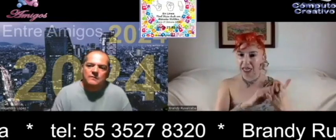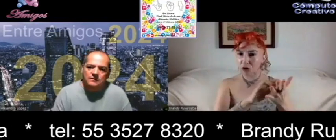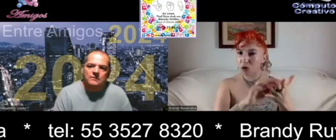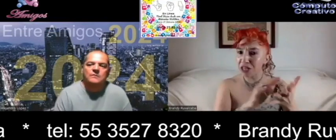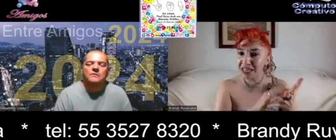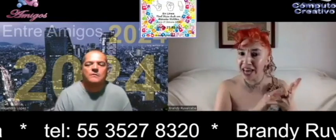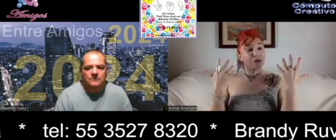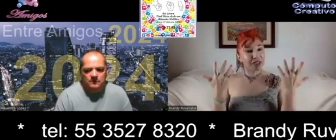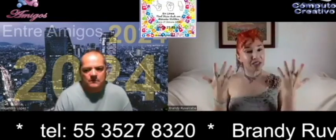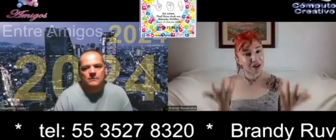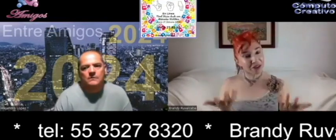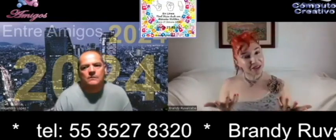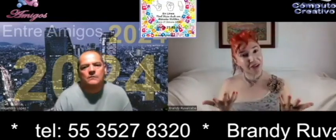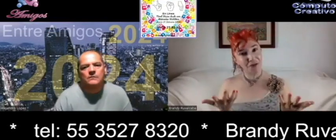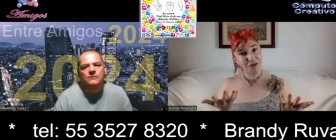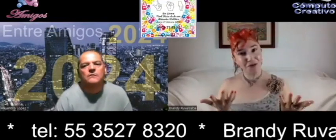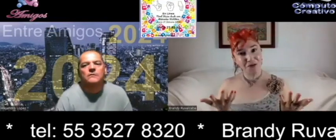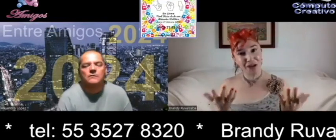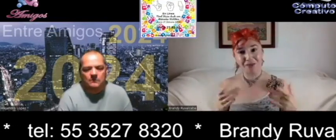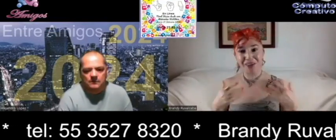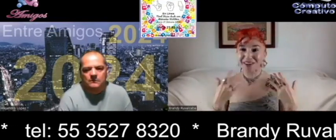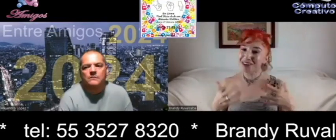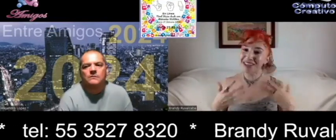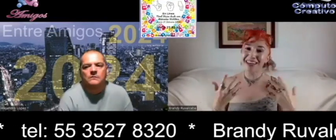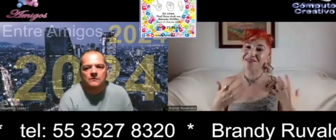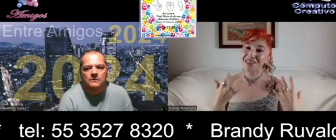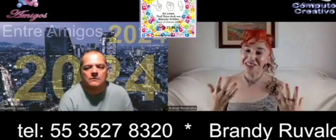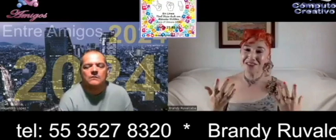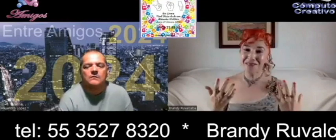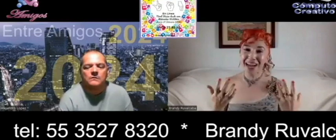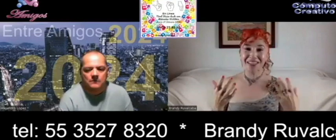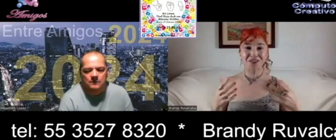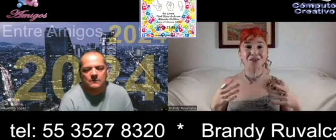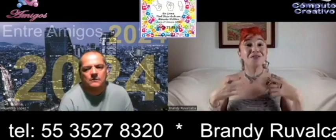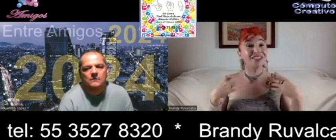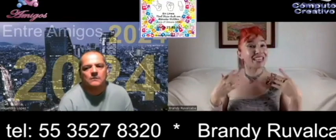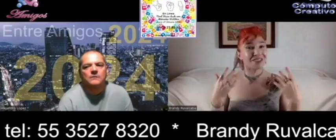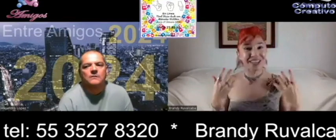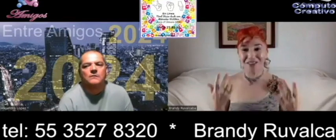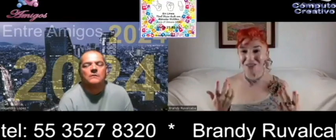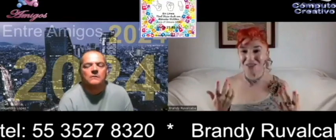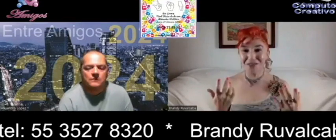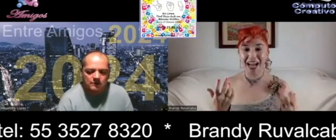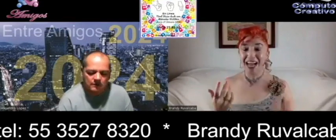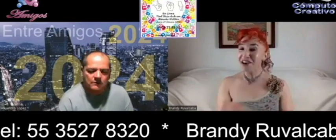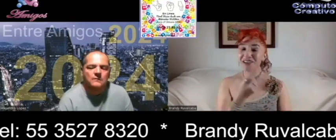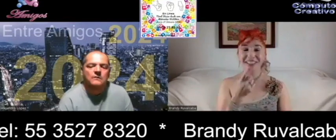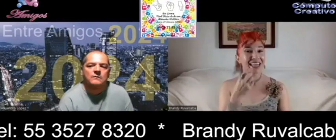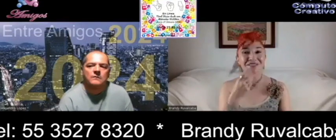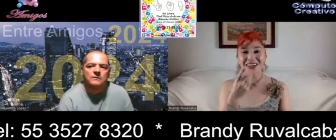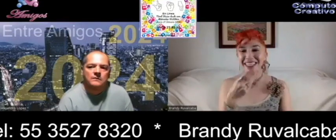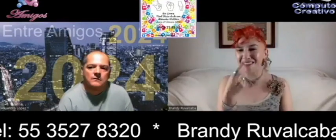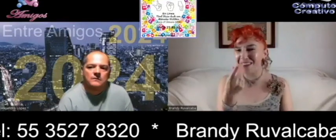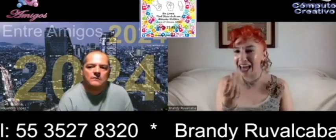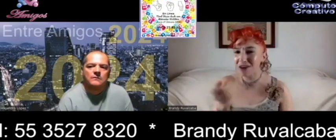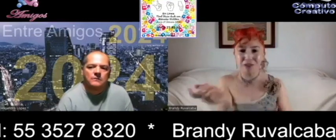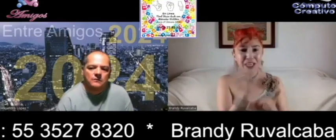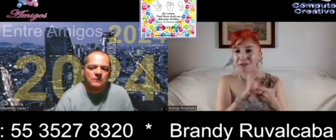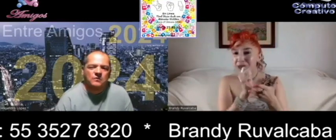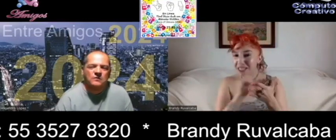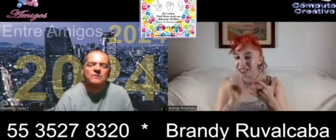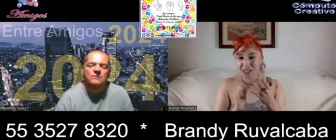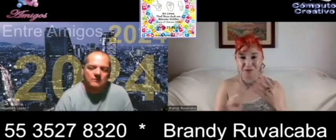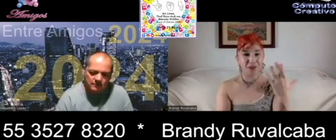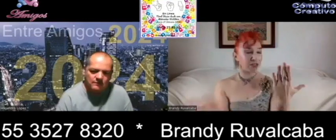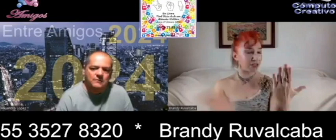cosas, a coordinar, a conocer otra cultura, porque aprender un idioma es conocer otra cultura, no es nada más hablarlo, no es nada